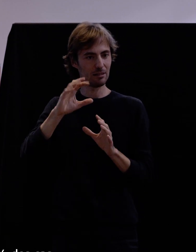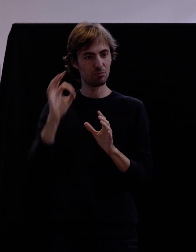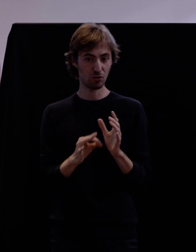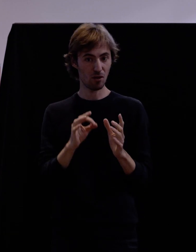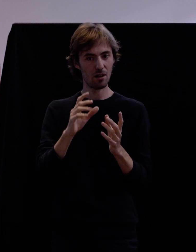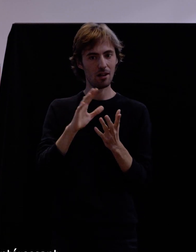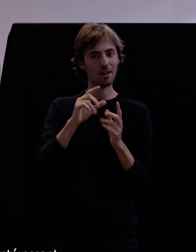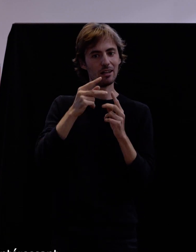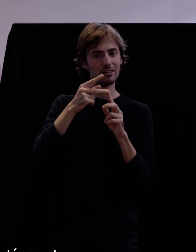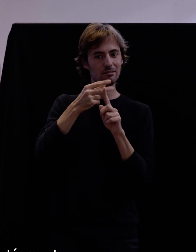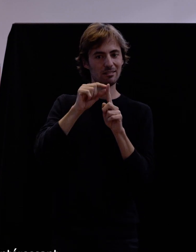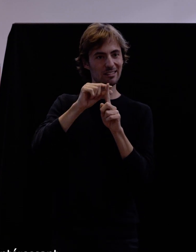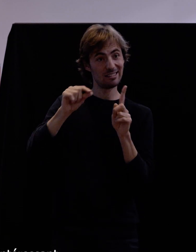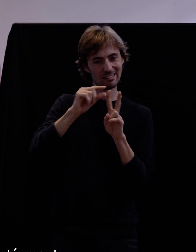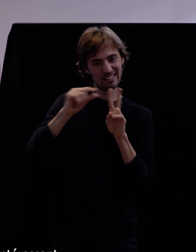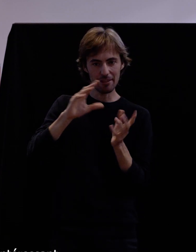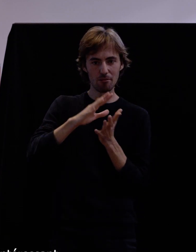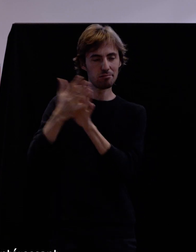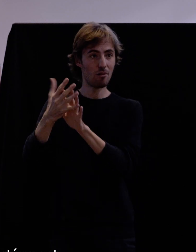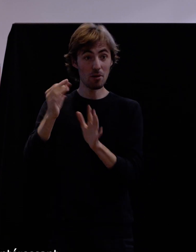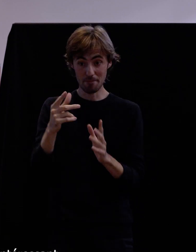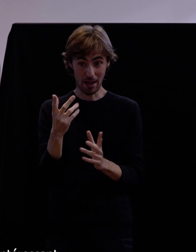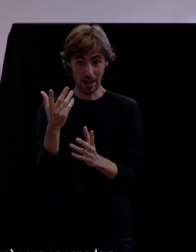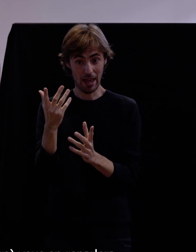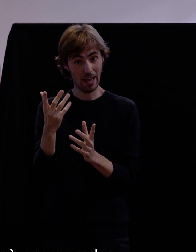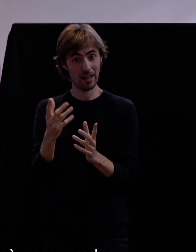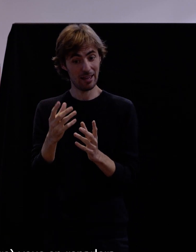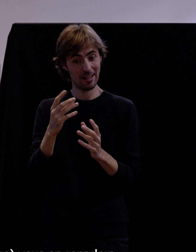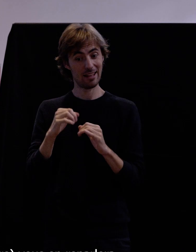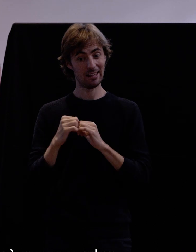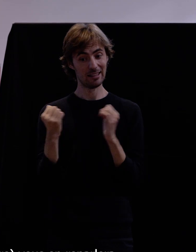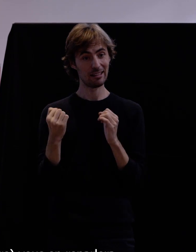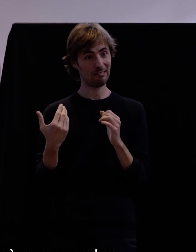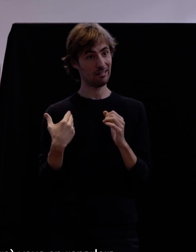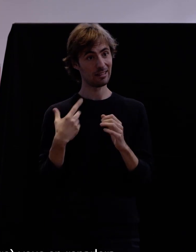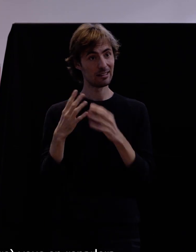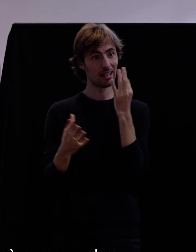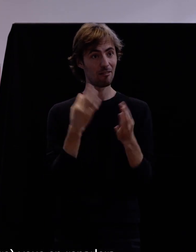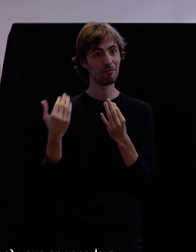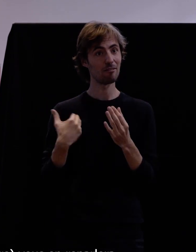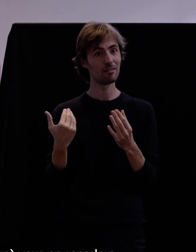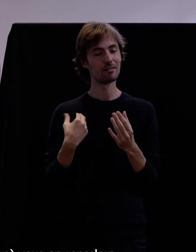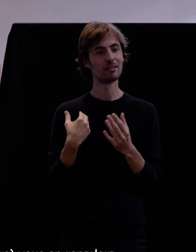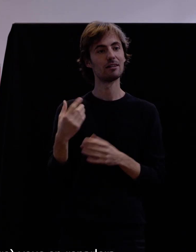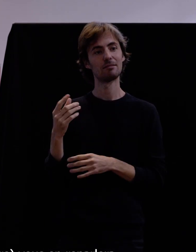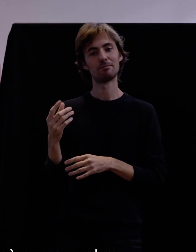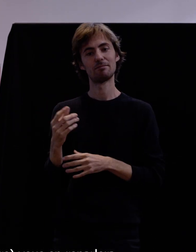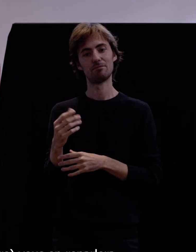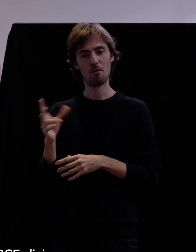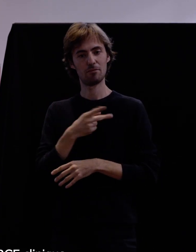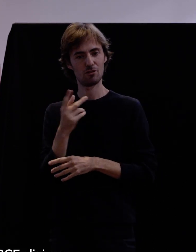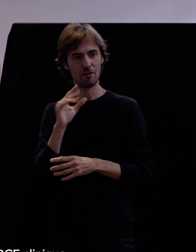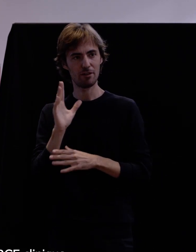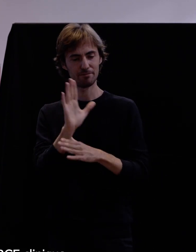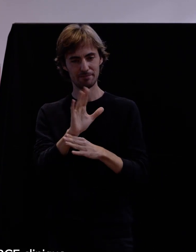pas tout. Et ce qui a été intéressant dans cette découverte génétique, c'est que, Marine vous en reparlera probablement, c'est que vous